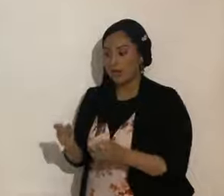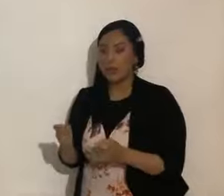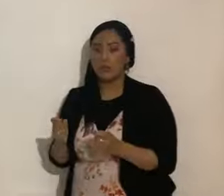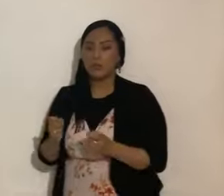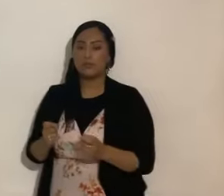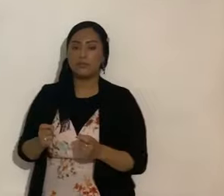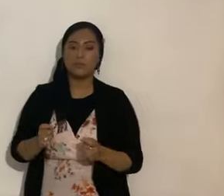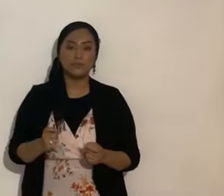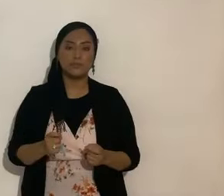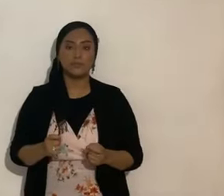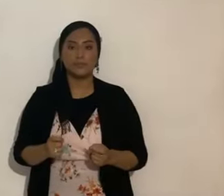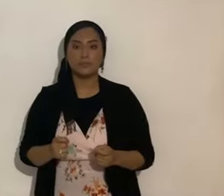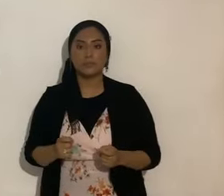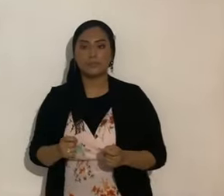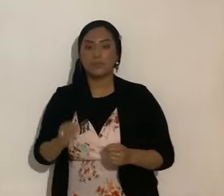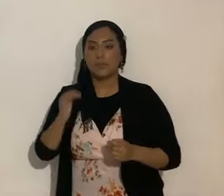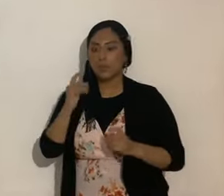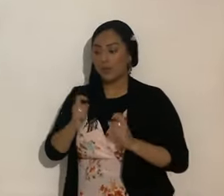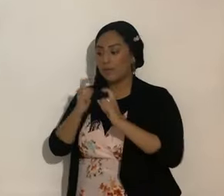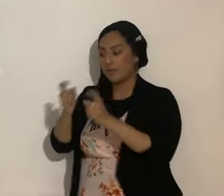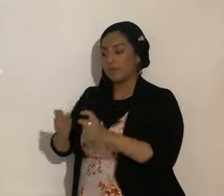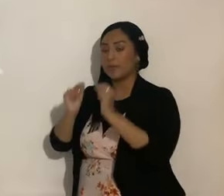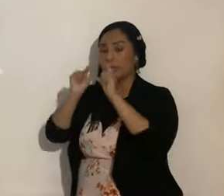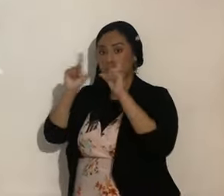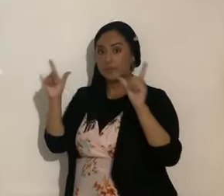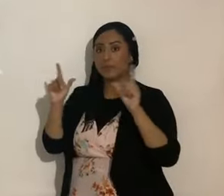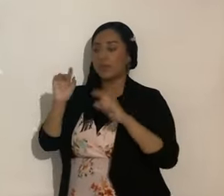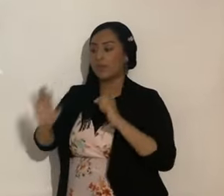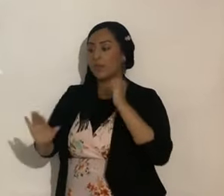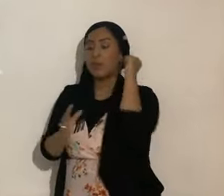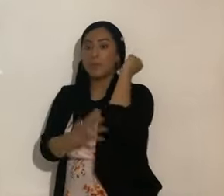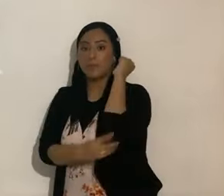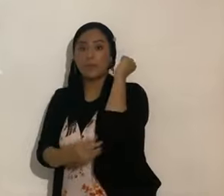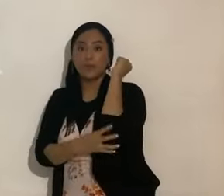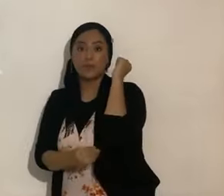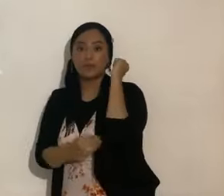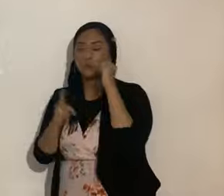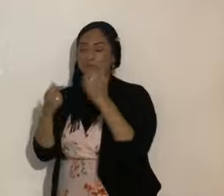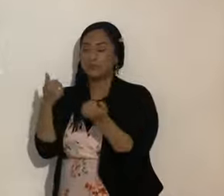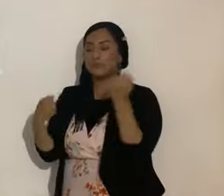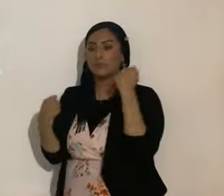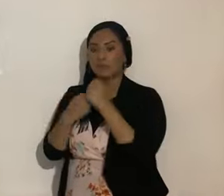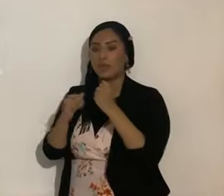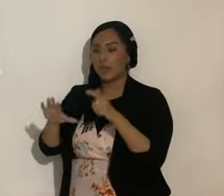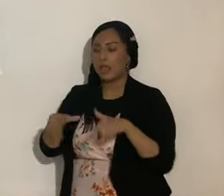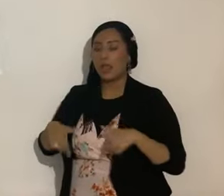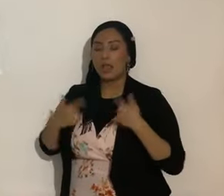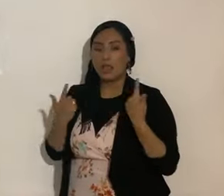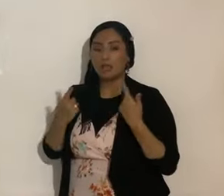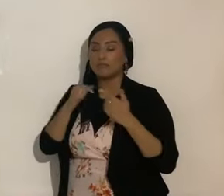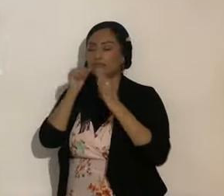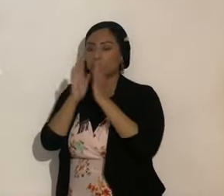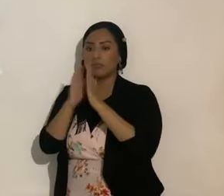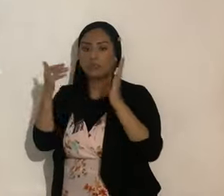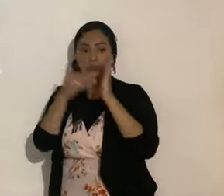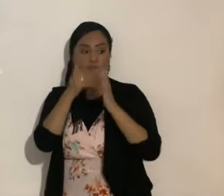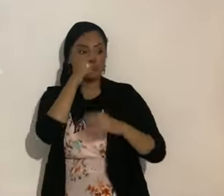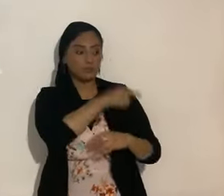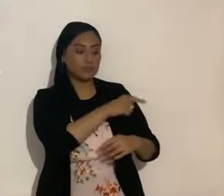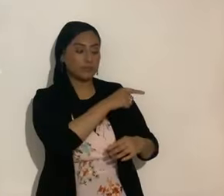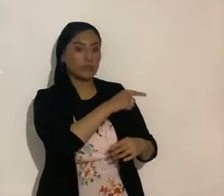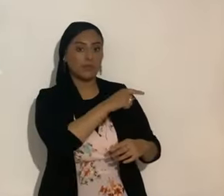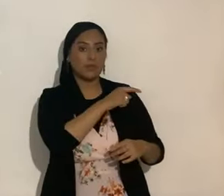pondrá el sol sin dárselo, pues es pobre, y con él sustenta su vida, para que no clame contra ti a Yahweh,